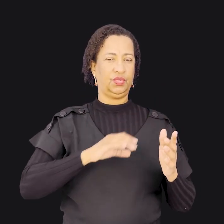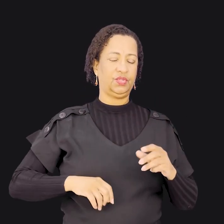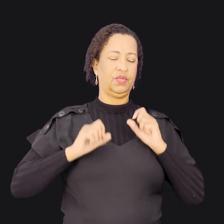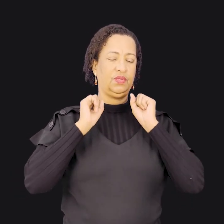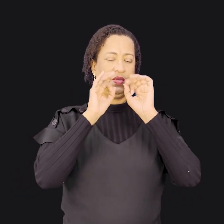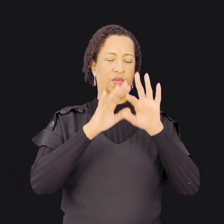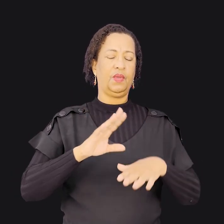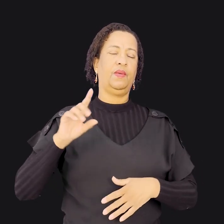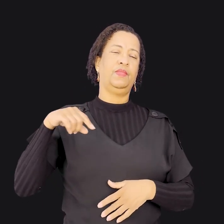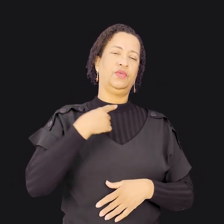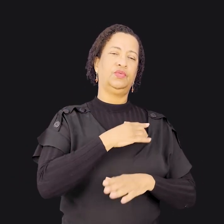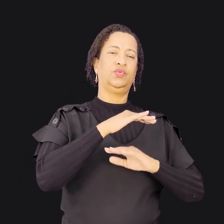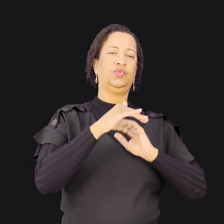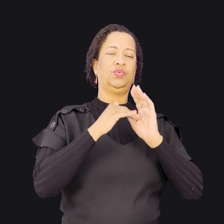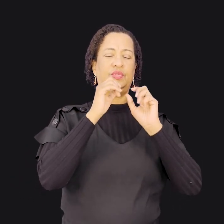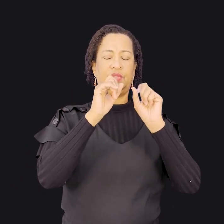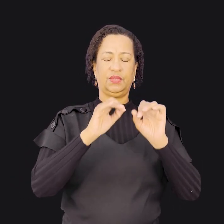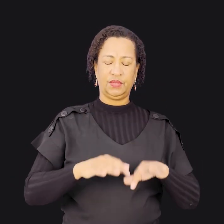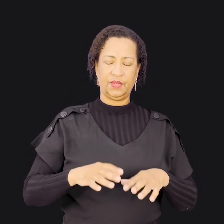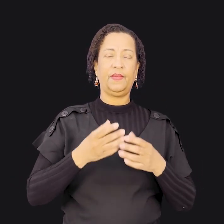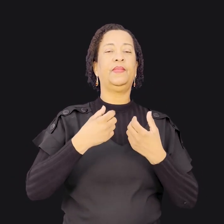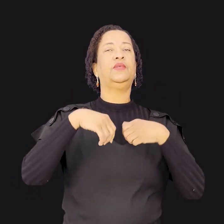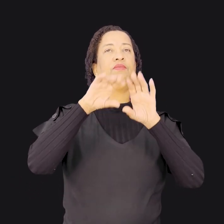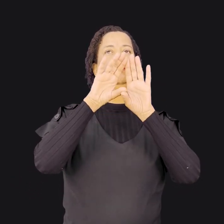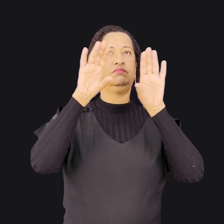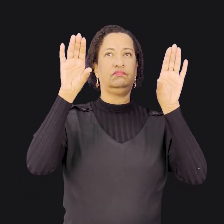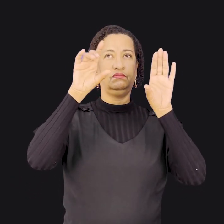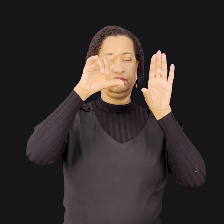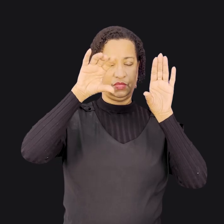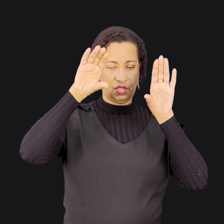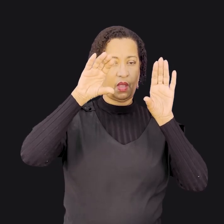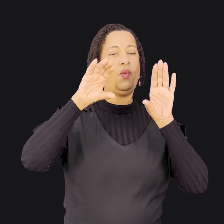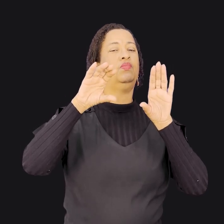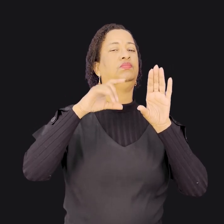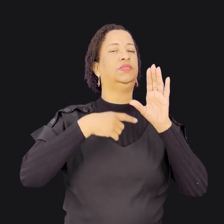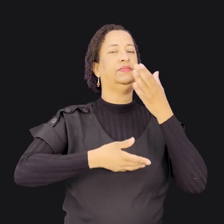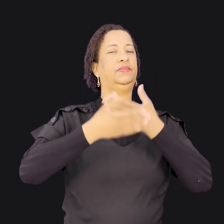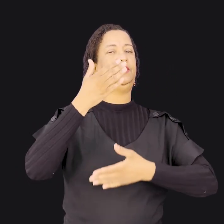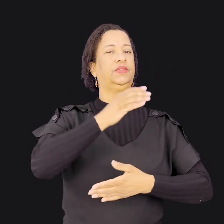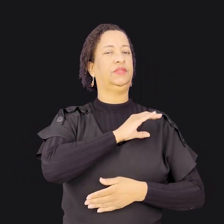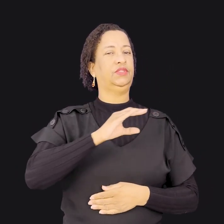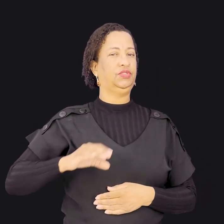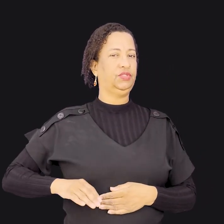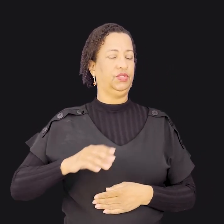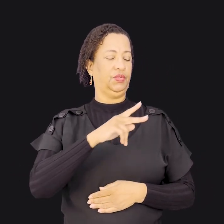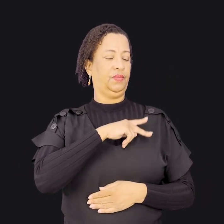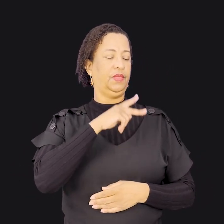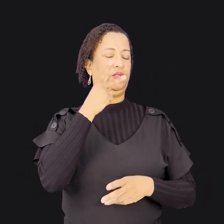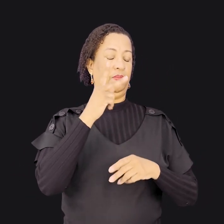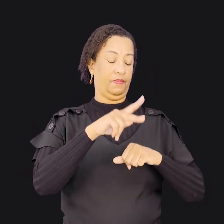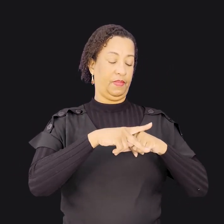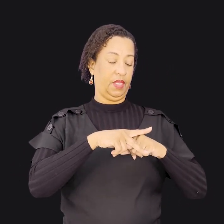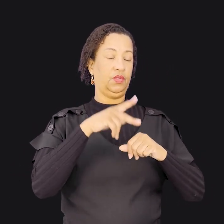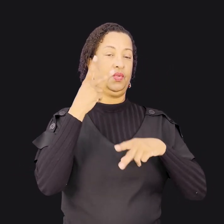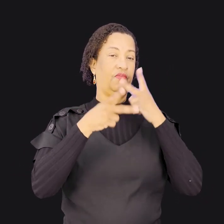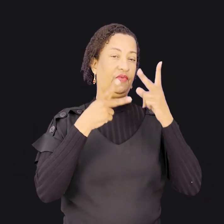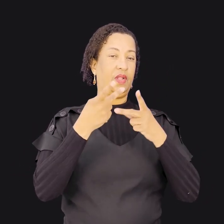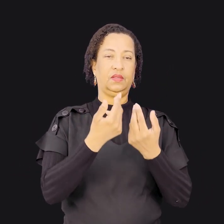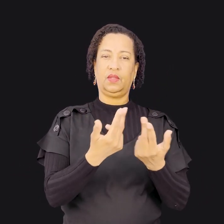as bênçãos espirituais nas regiões celestiais em Cristo. Pedro está falando sobre a mesma coisa e acrescenta